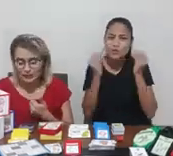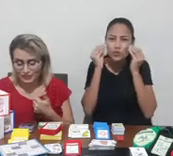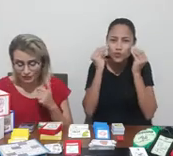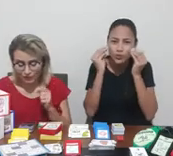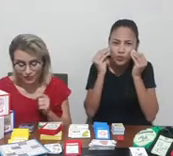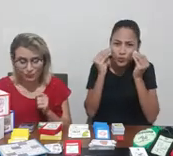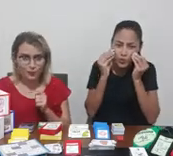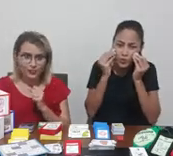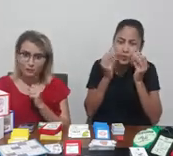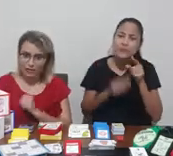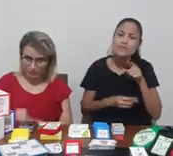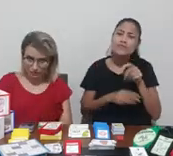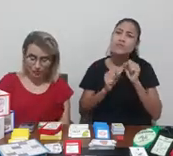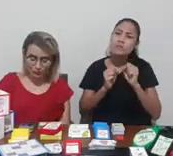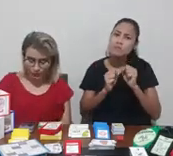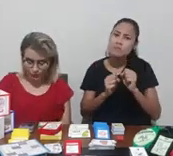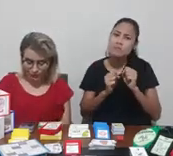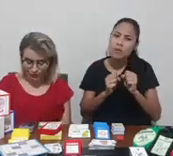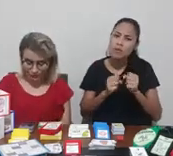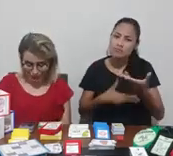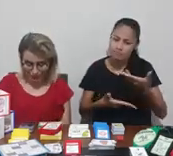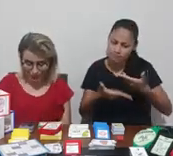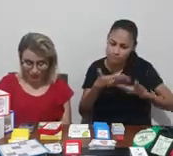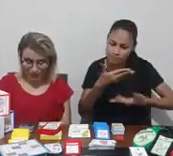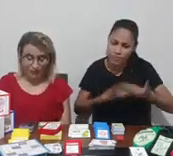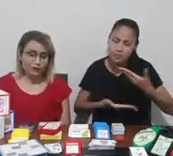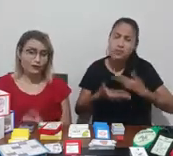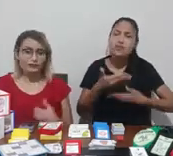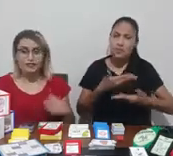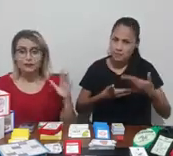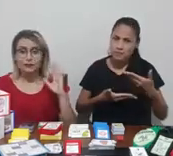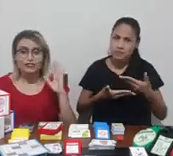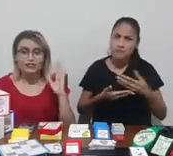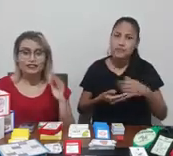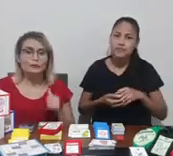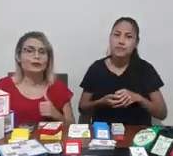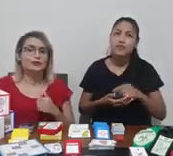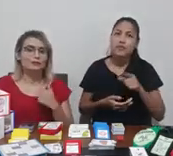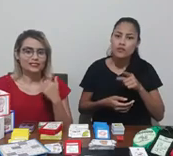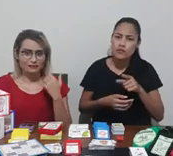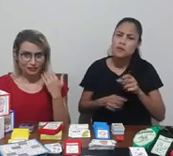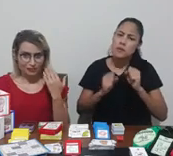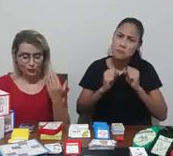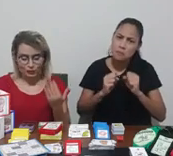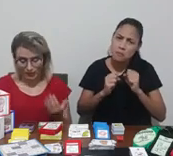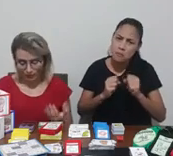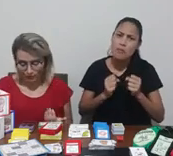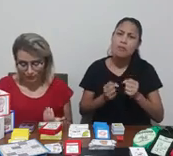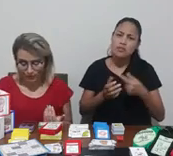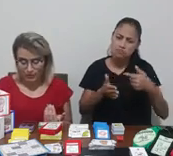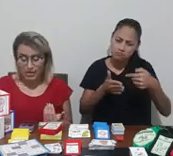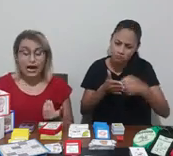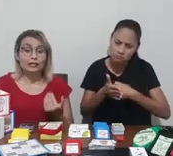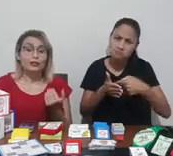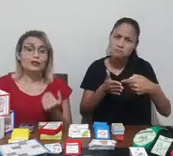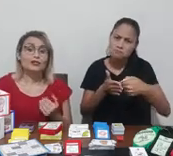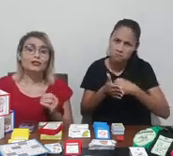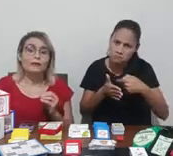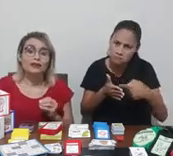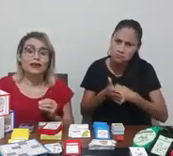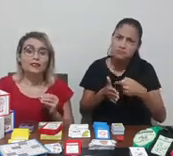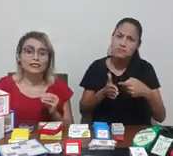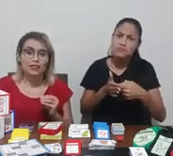beijo e que você possa participar conosco, tá bom? Então, levanta a mãozinha aí, pode começar a fazer sua pergunta. A